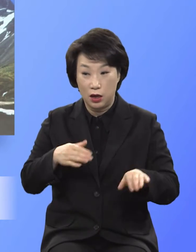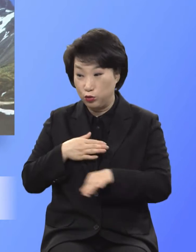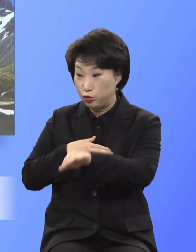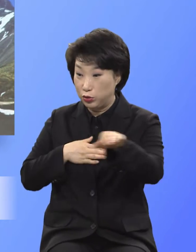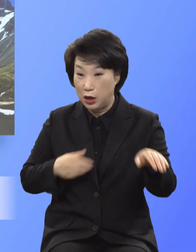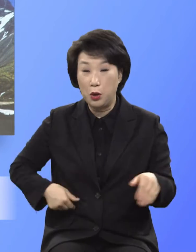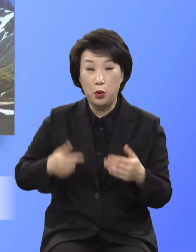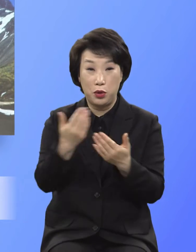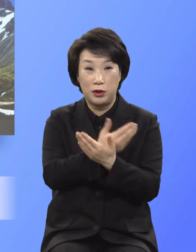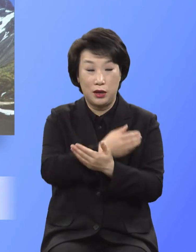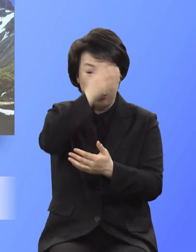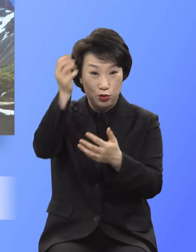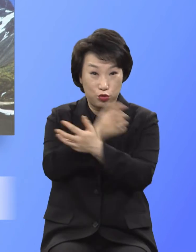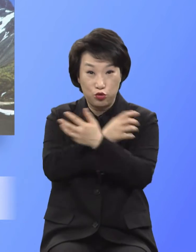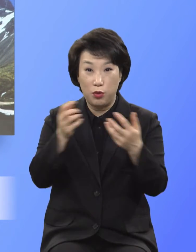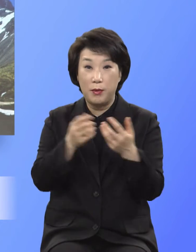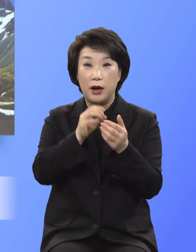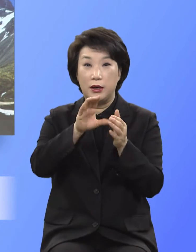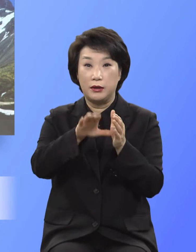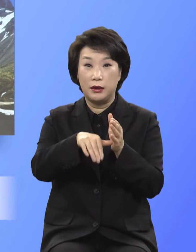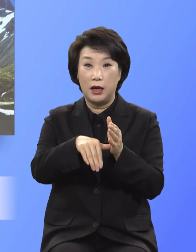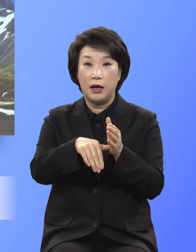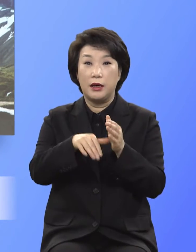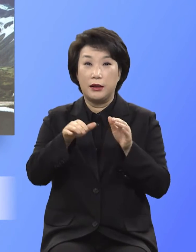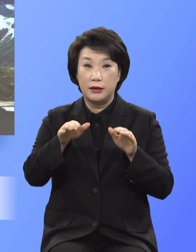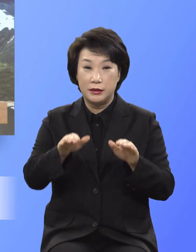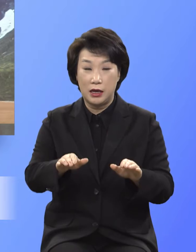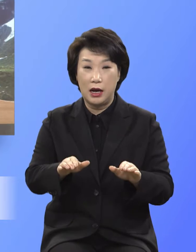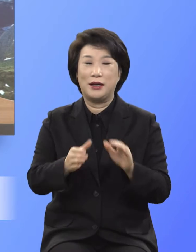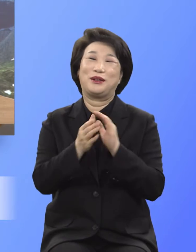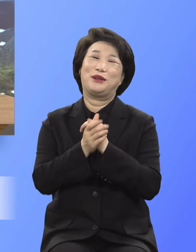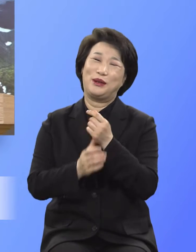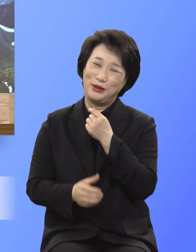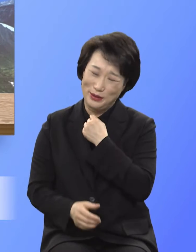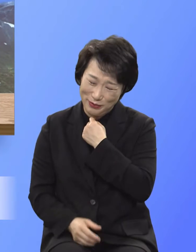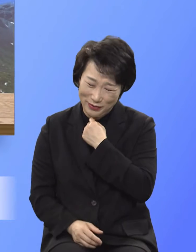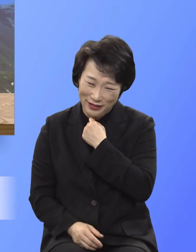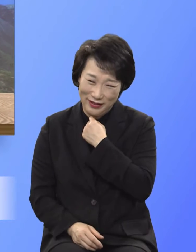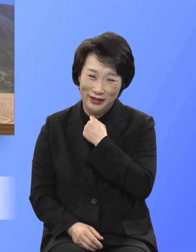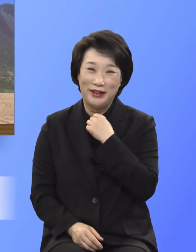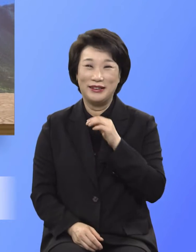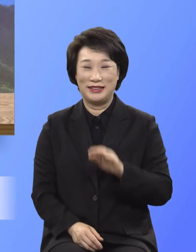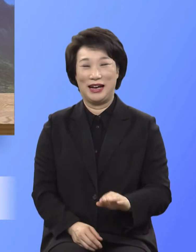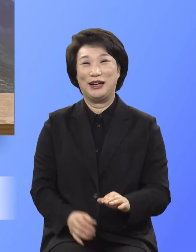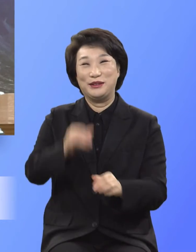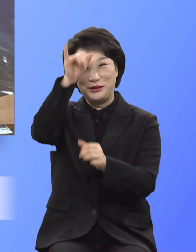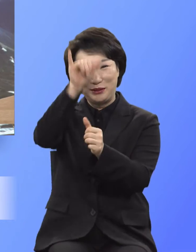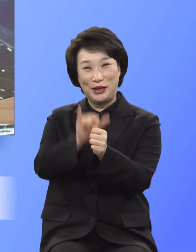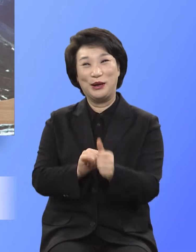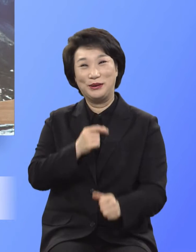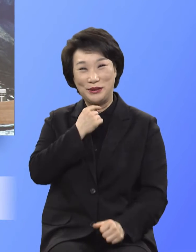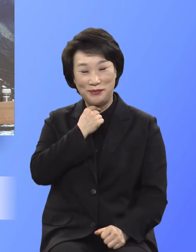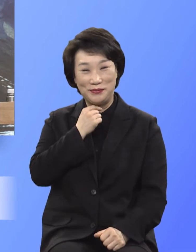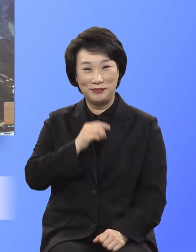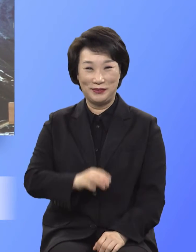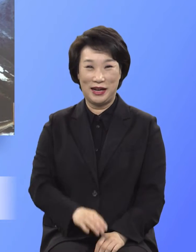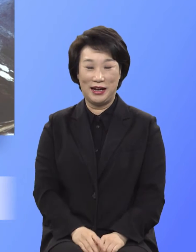우리가 회개하고 성령이 충만했을 때 기도하고 싶고 충성하고